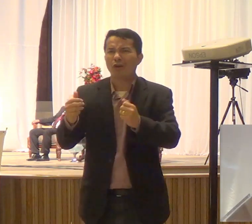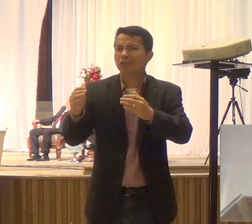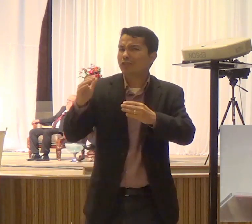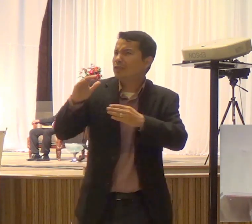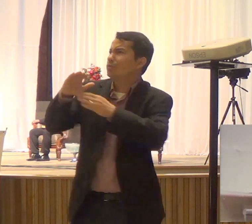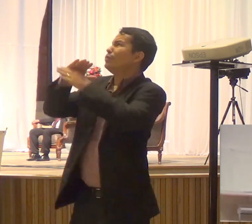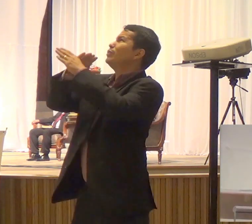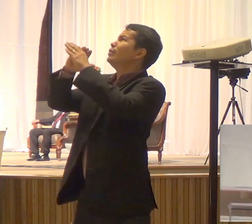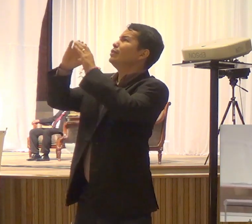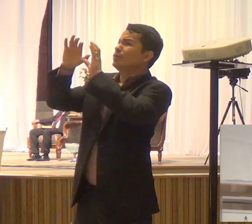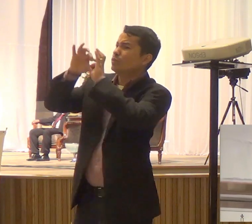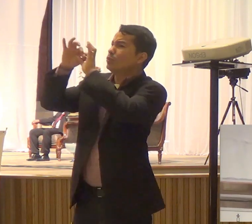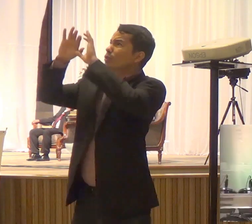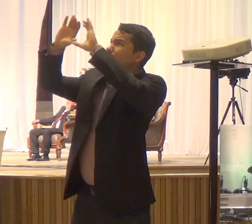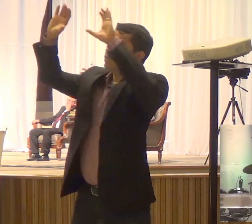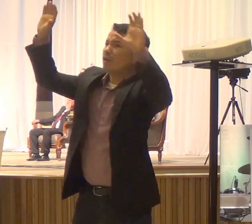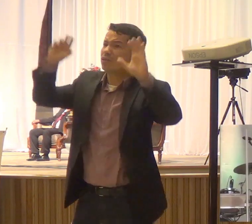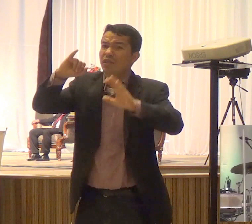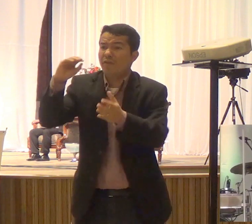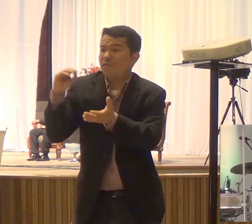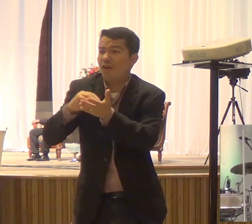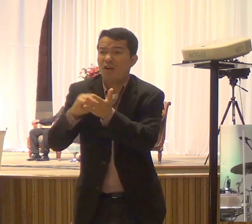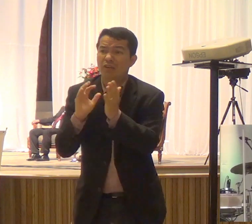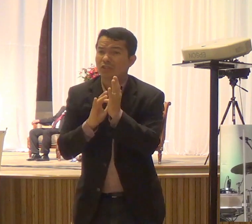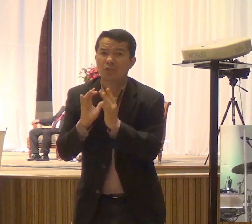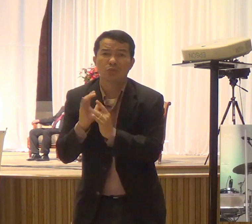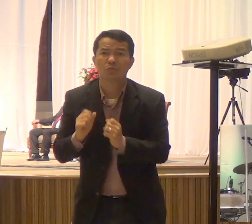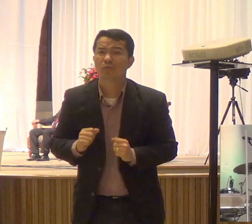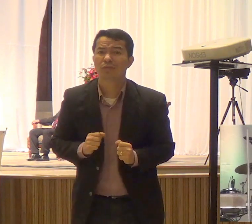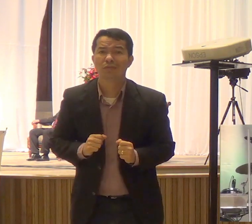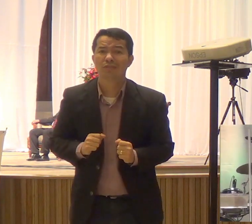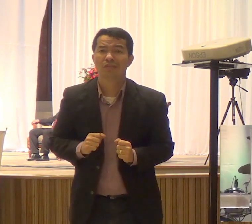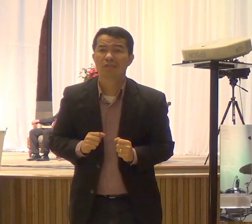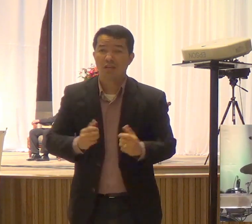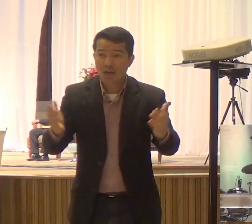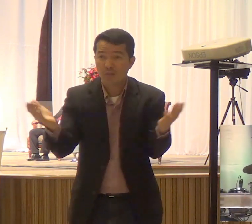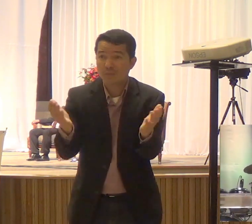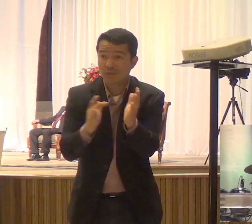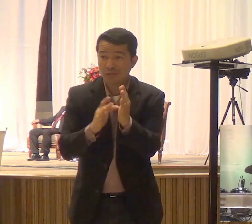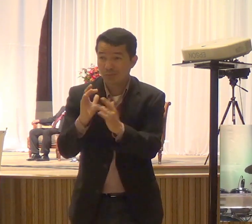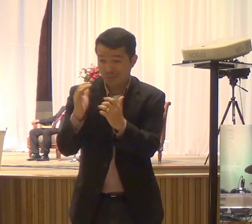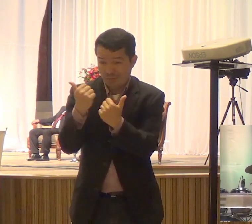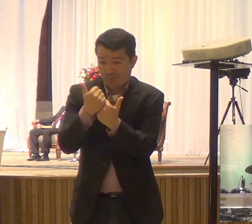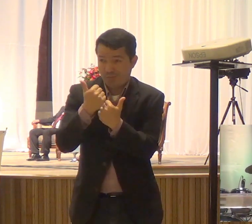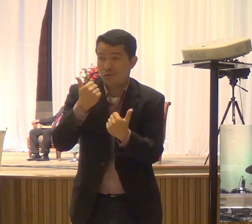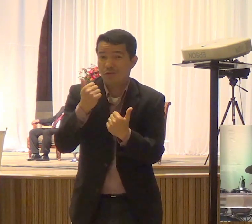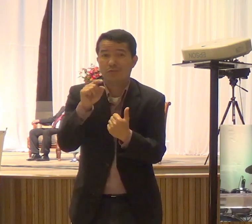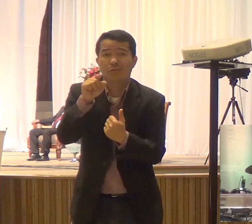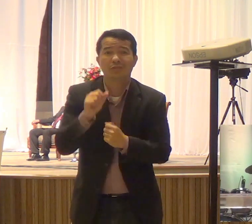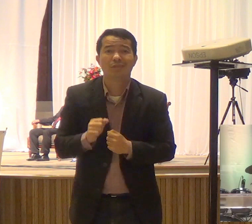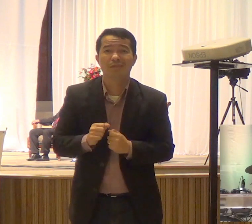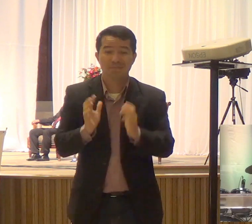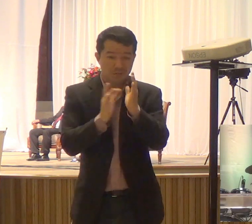Deus Todo-Poderoso, se não for por Ele, e que agora Ele se coloca no teu lugar, para